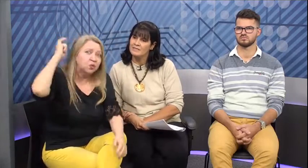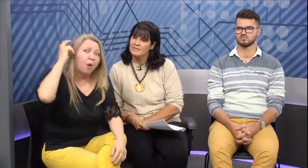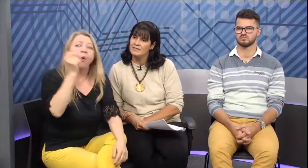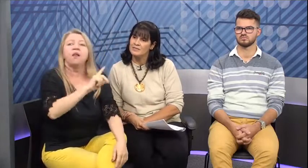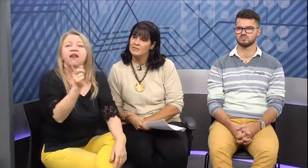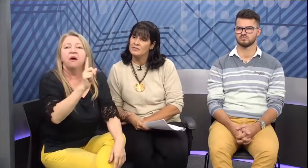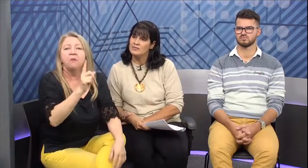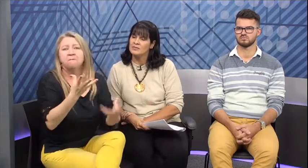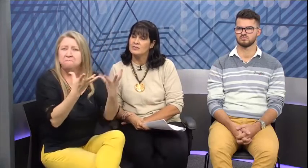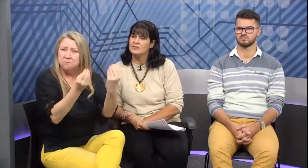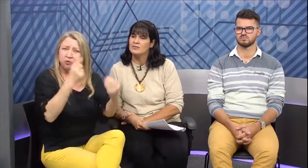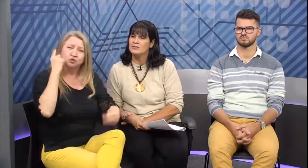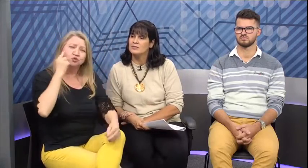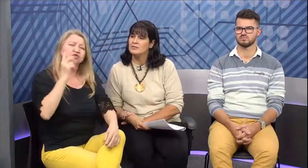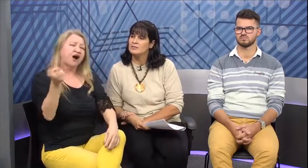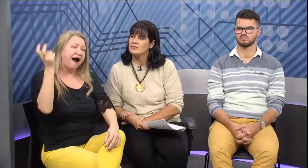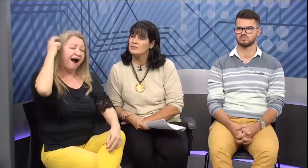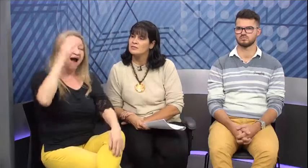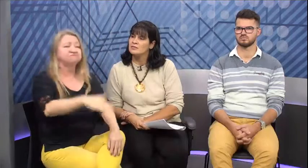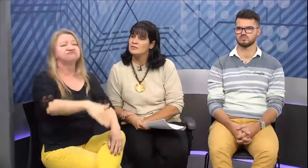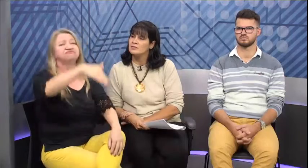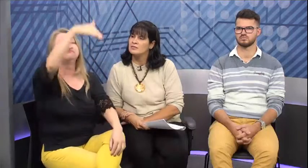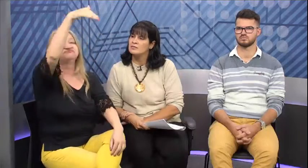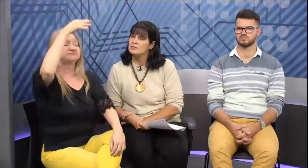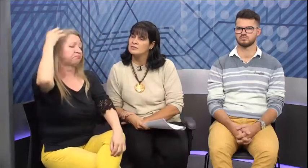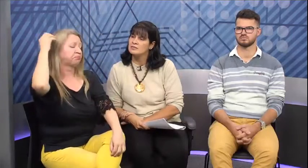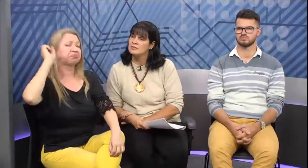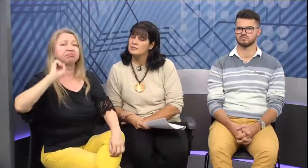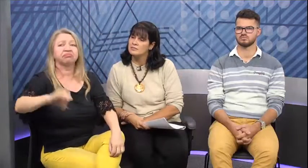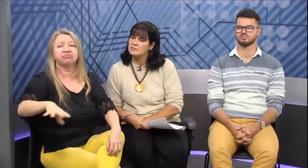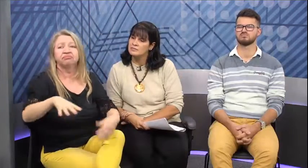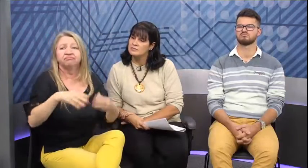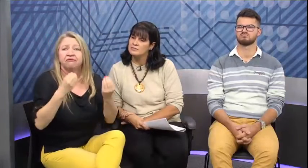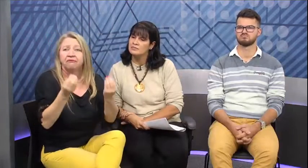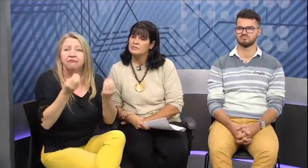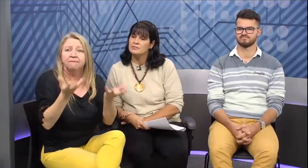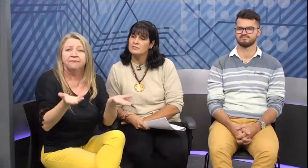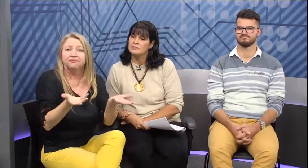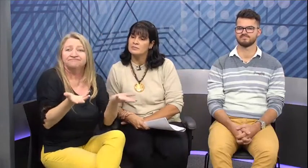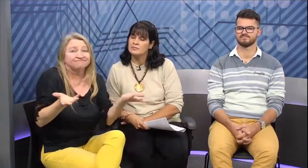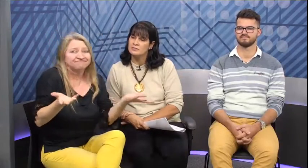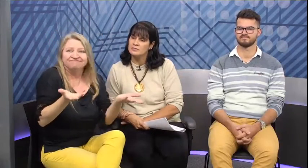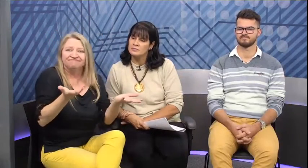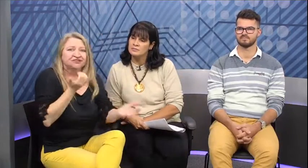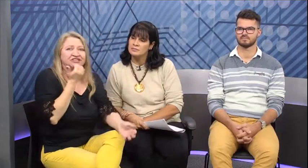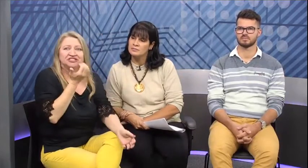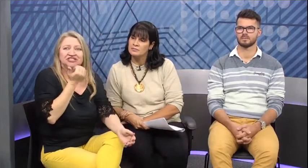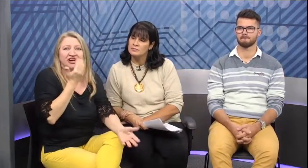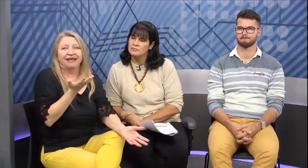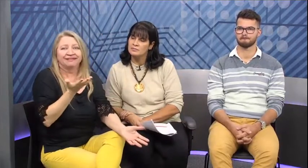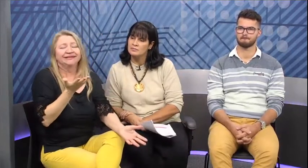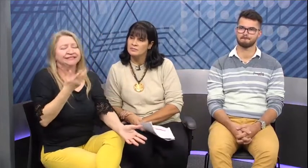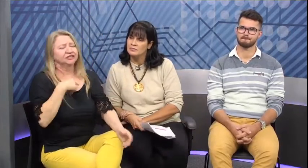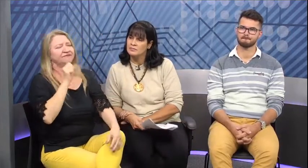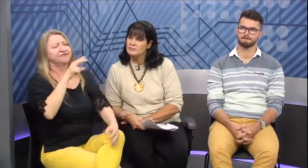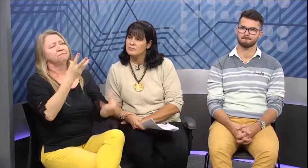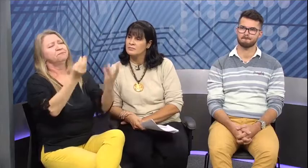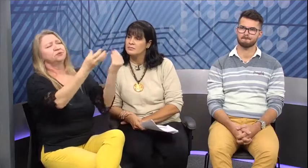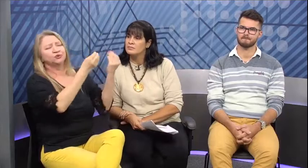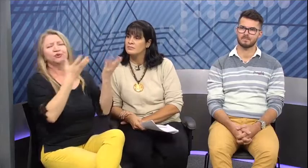para o desenvolvimento, né? Porque vários surdos já implantaram e deixaram de usar depois o dispositivo. Então, eu já vi